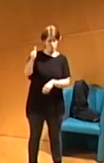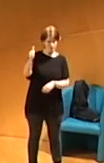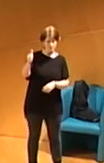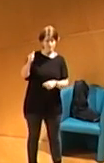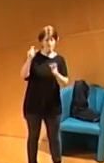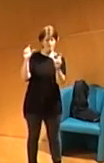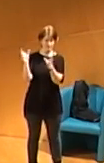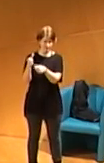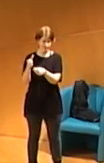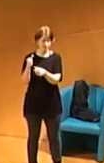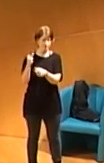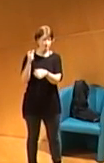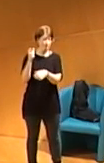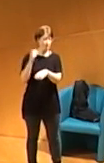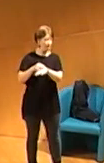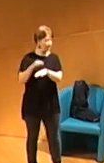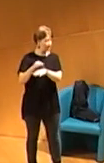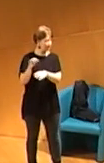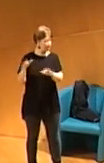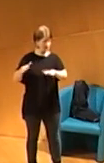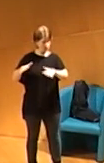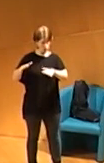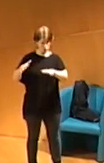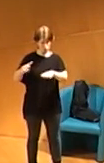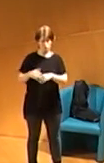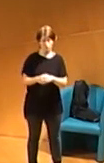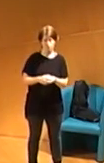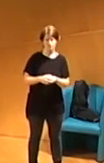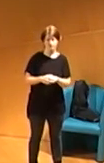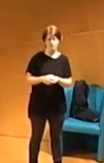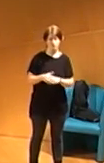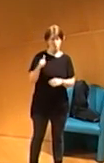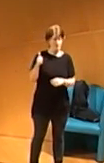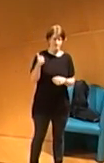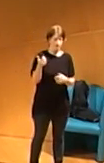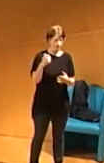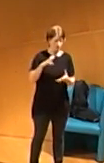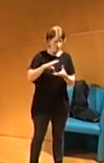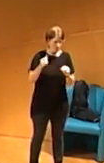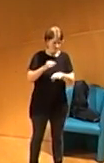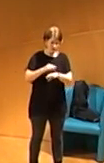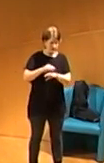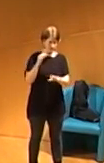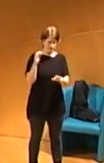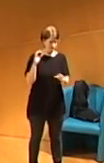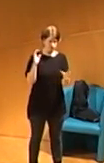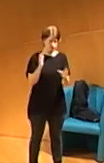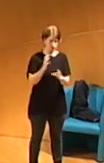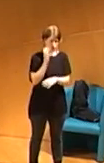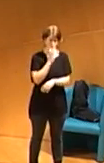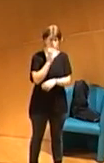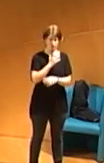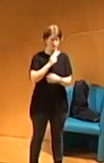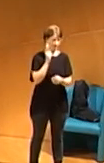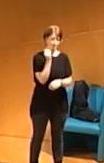la maladie de Parkinson, une forme juvénile fulgurante, tous les symptômes, bref.